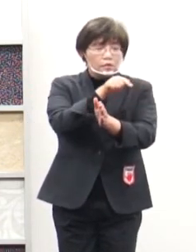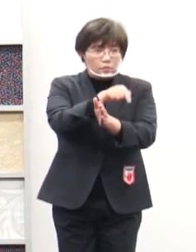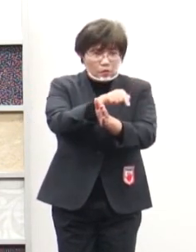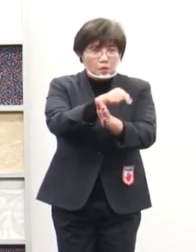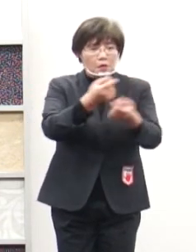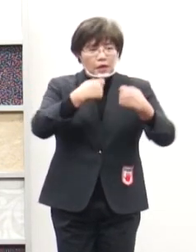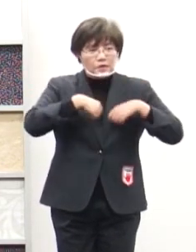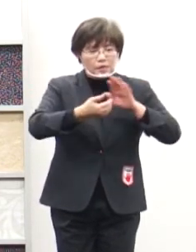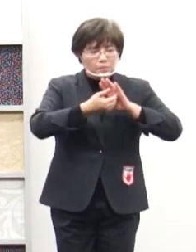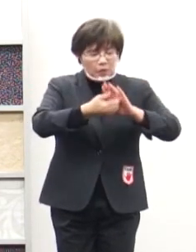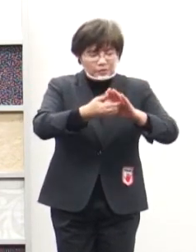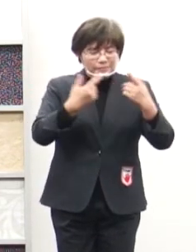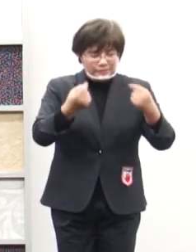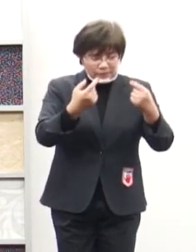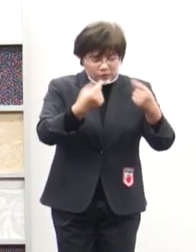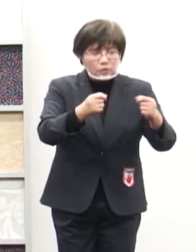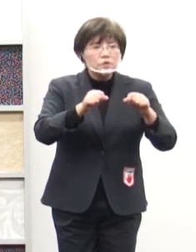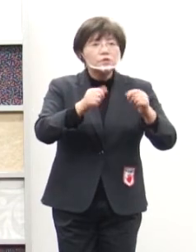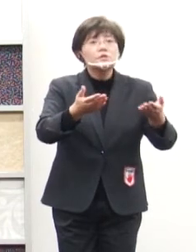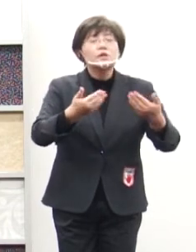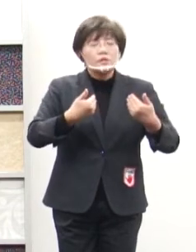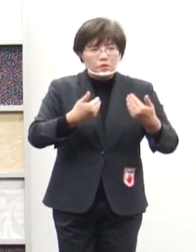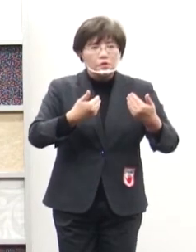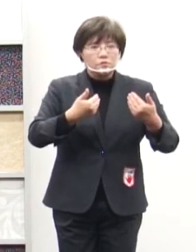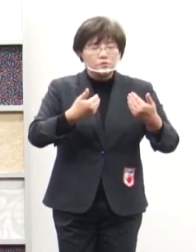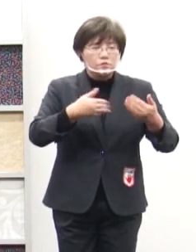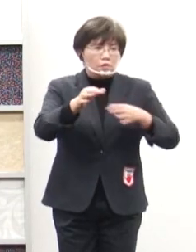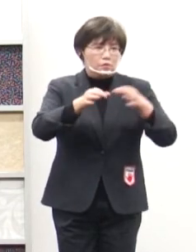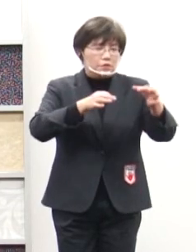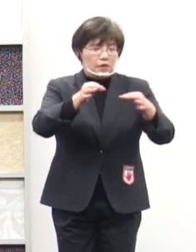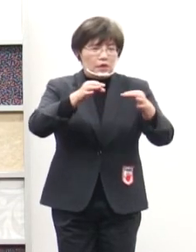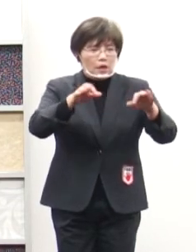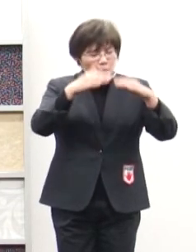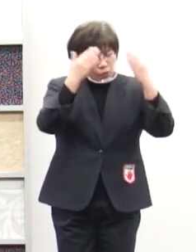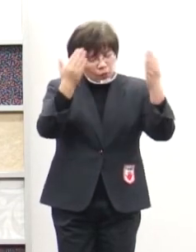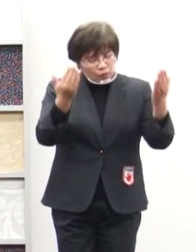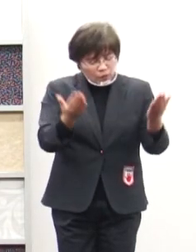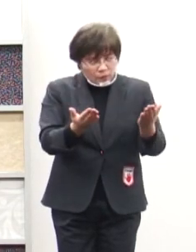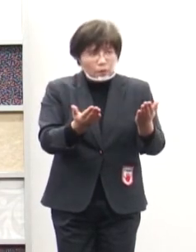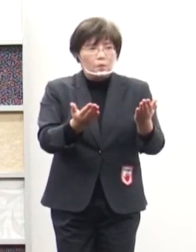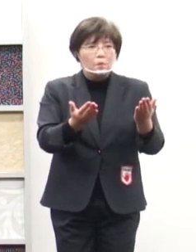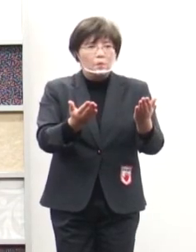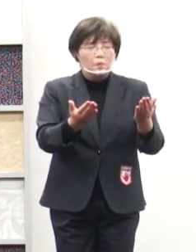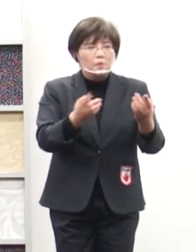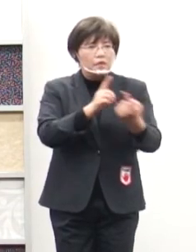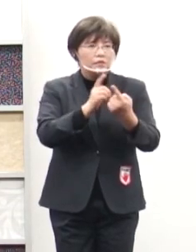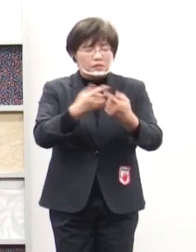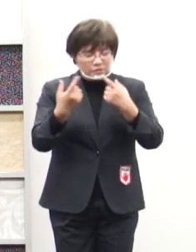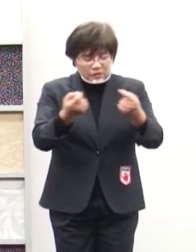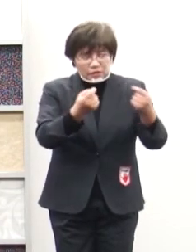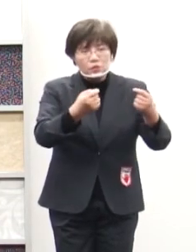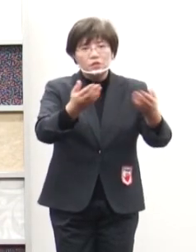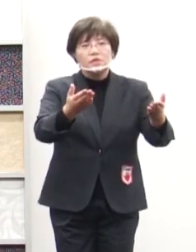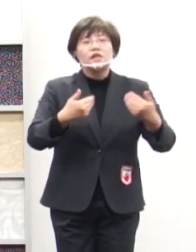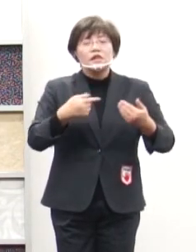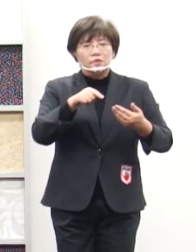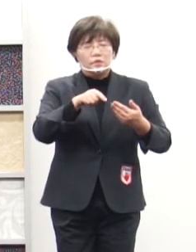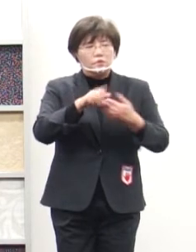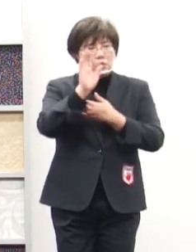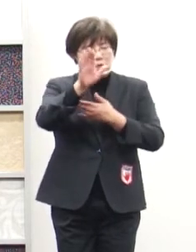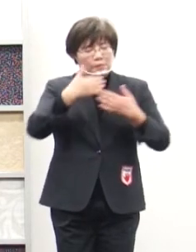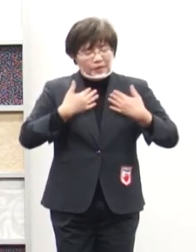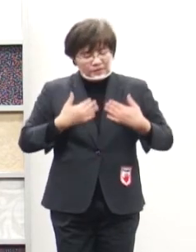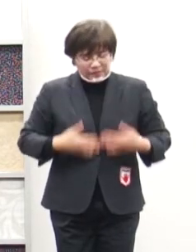お店がまあ県内の、体操になったということでですね、まあ、今後においてもです、安全性が高ま